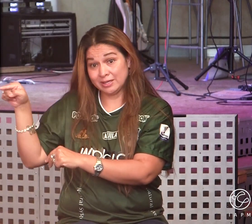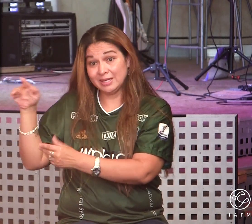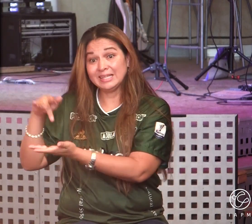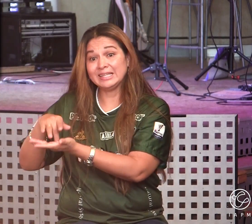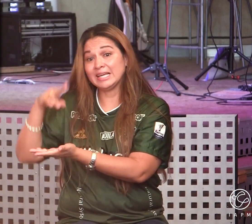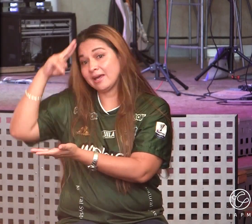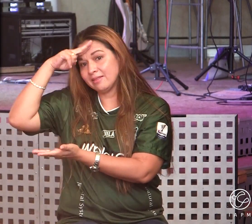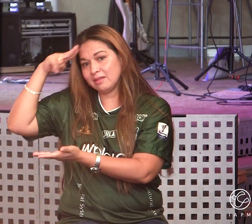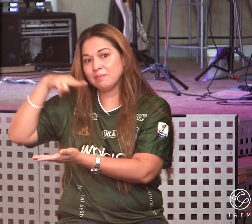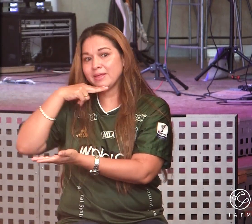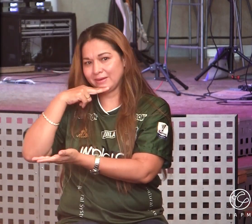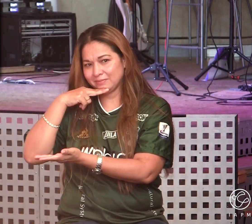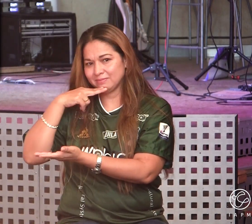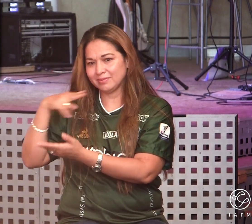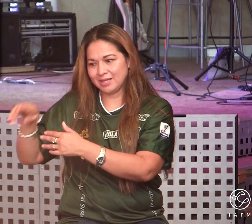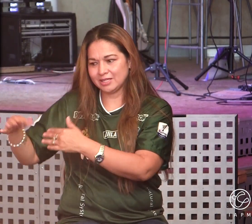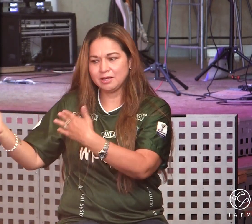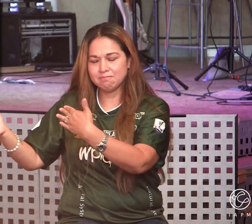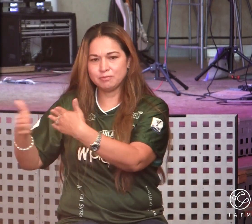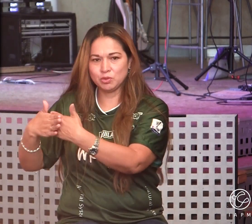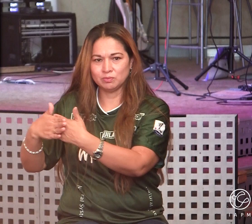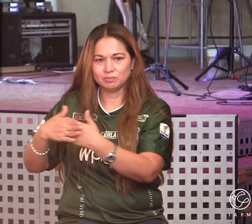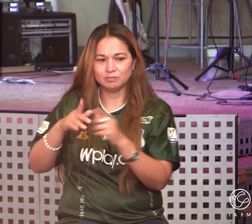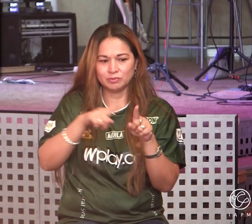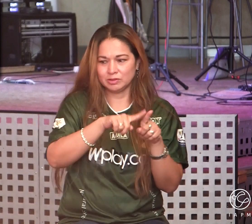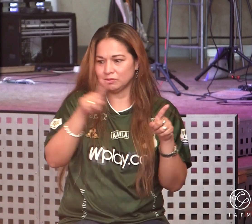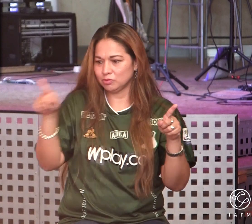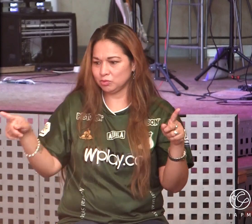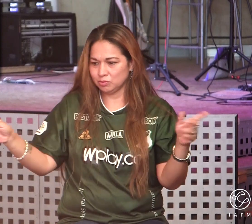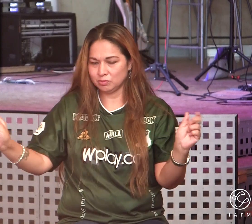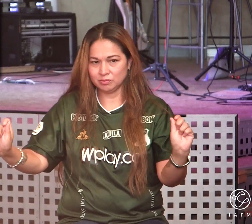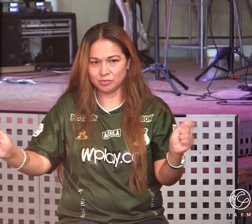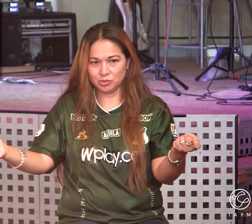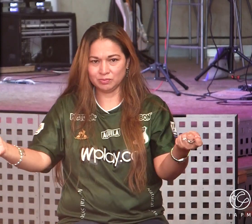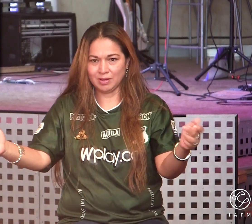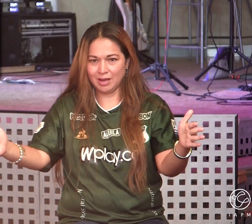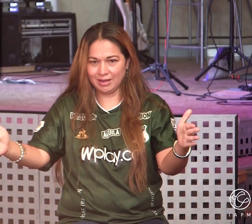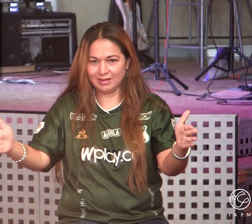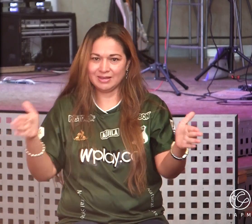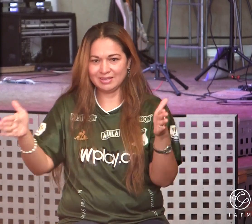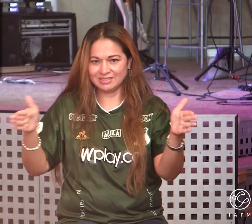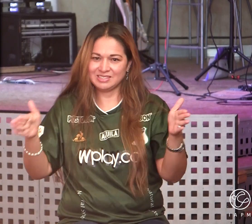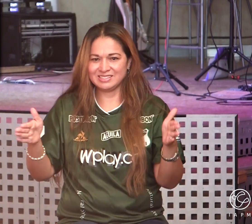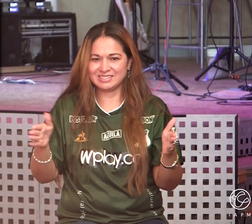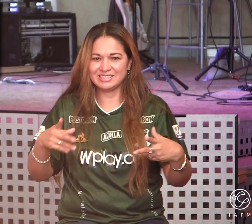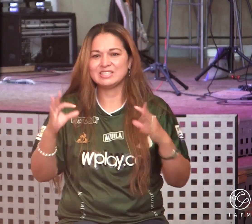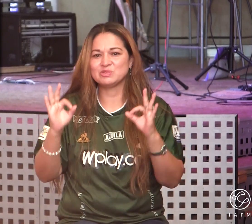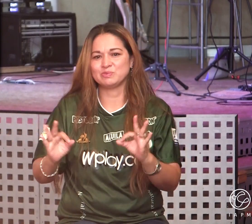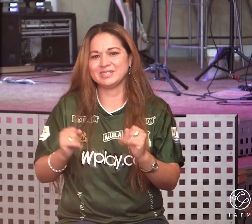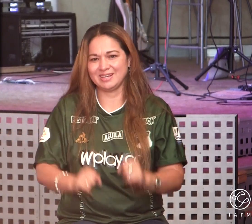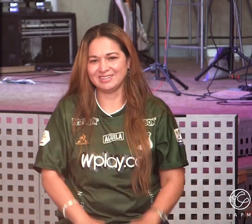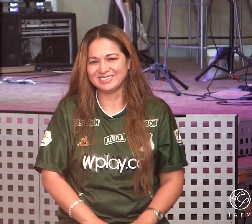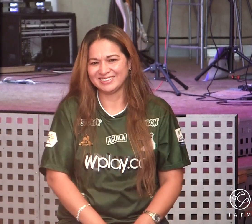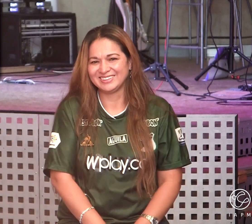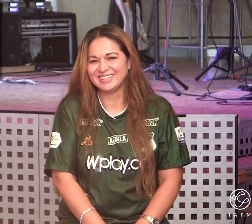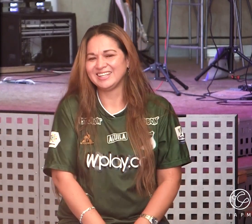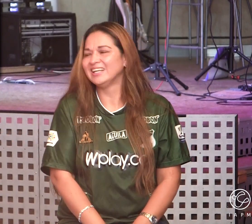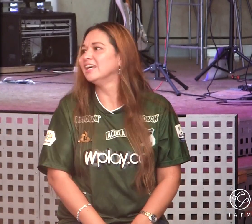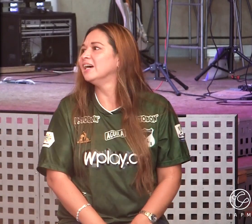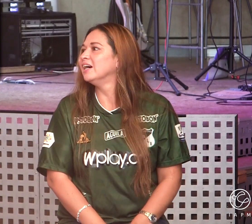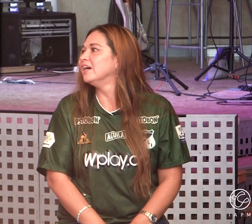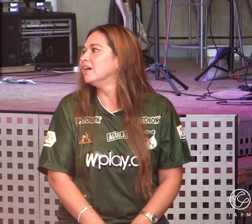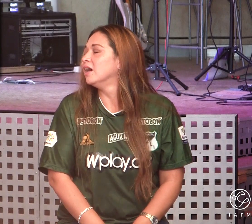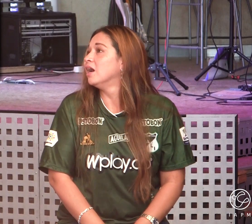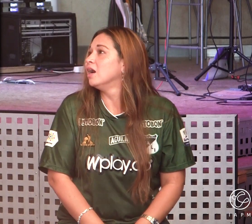Y yo aproveché y tomé una película para pasar algunas escenas. La película